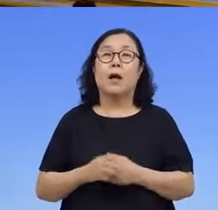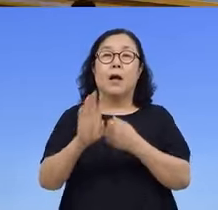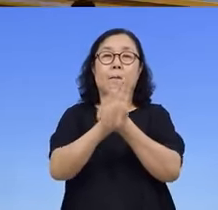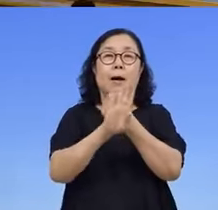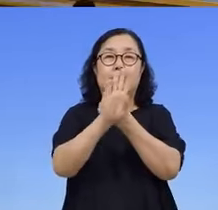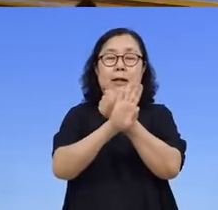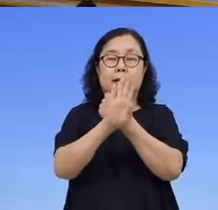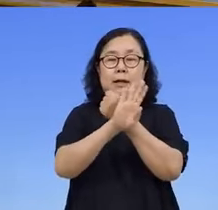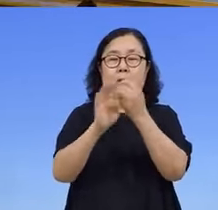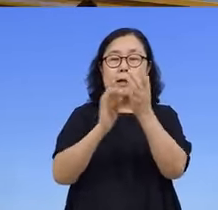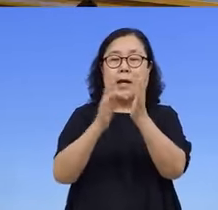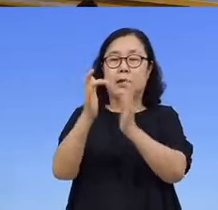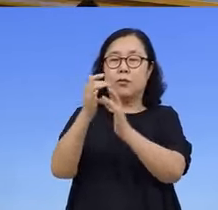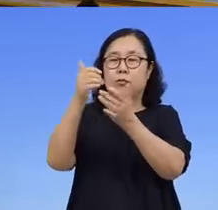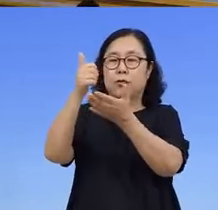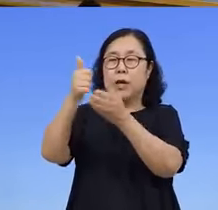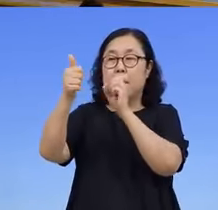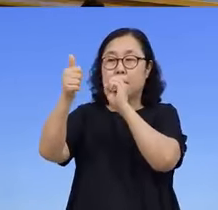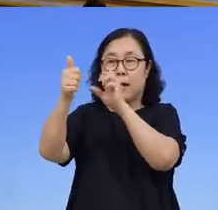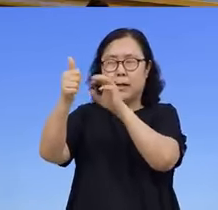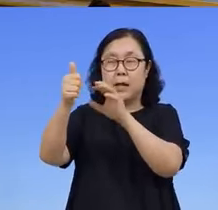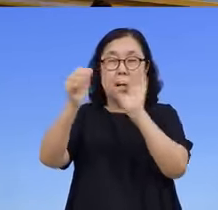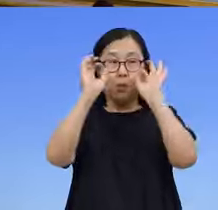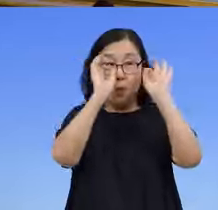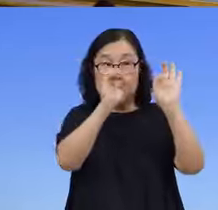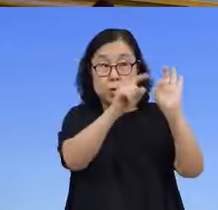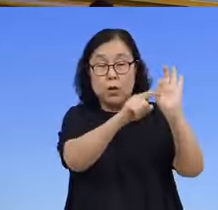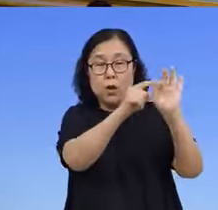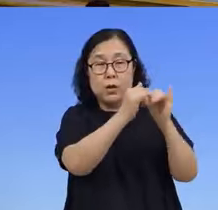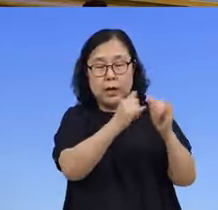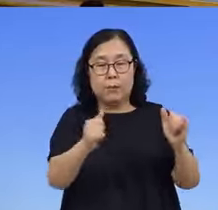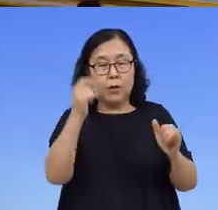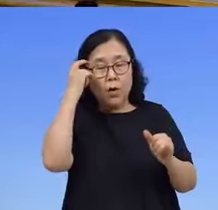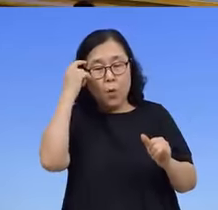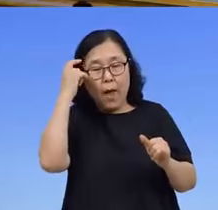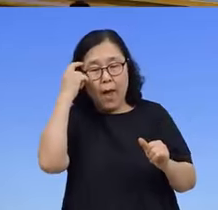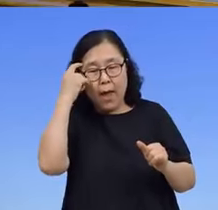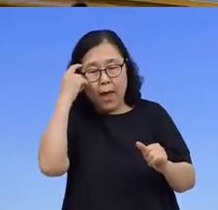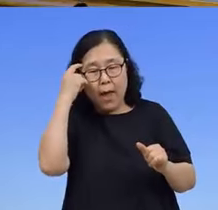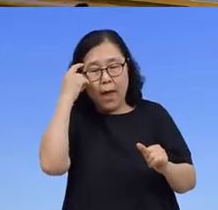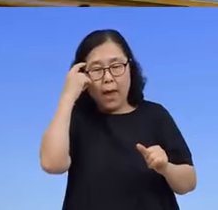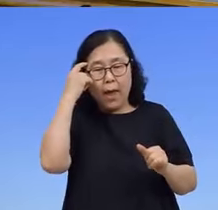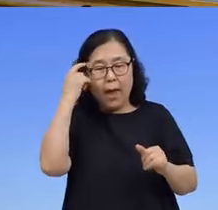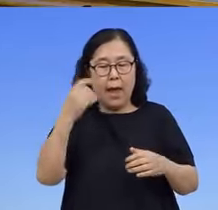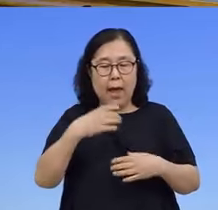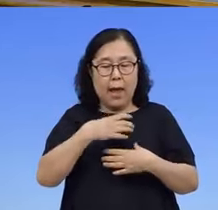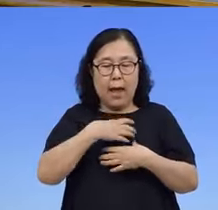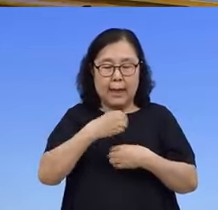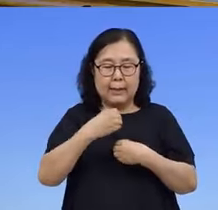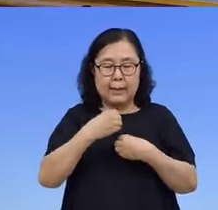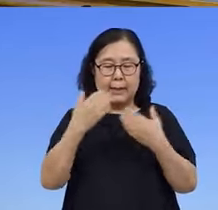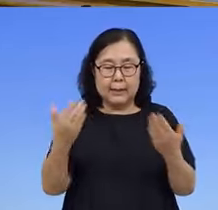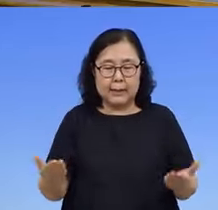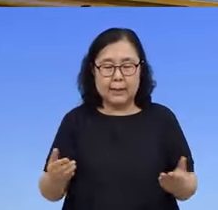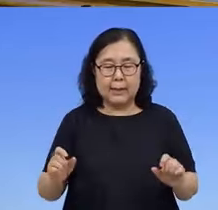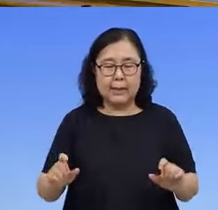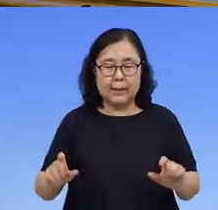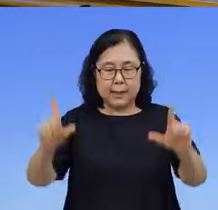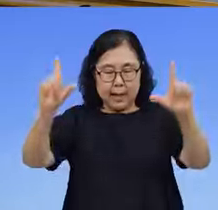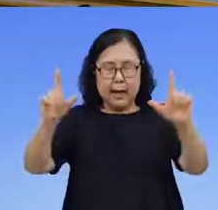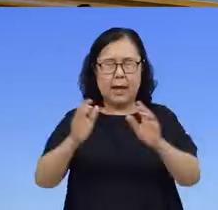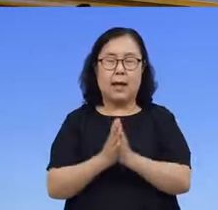보시겠습니까? 바리새인들이 예수께 말하되 보시오, 저들이 어찌하여 안식일에 하지 못할 일을 하나이까? 여기 맨